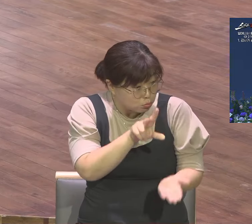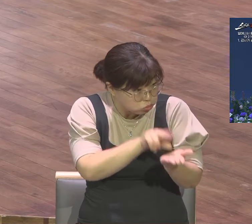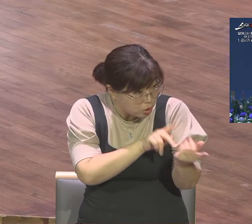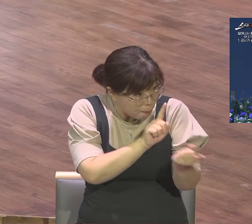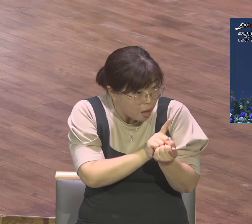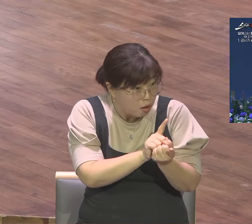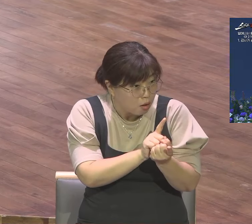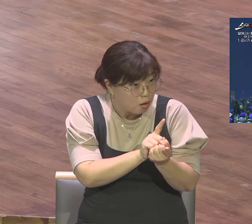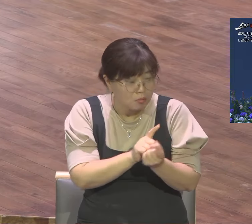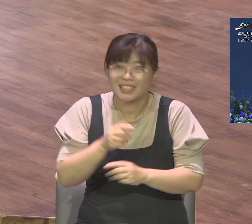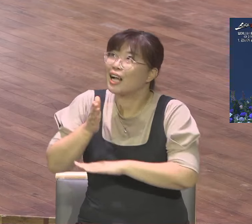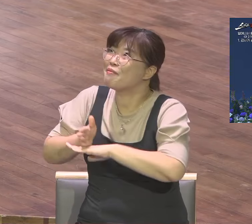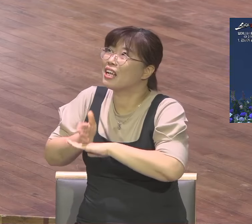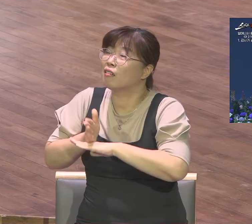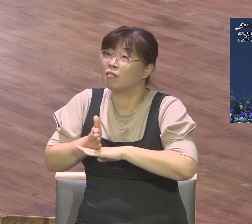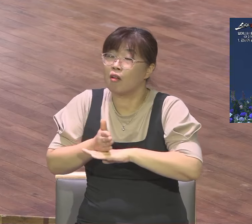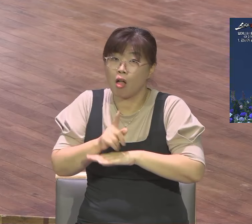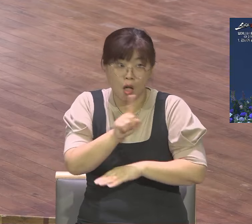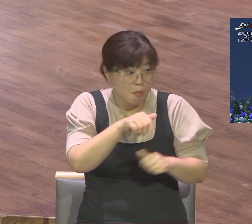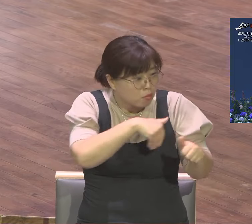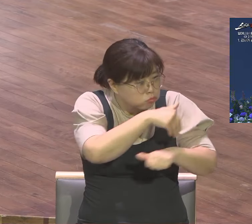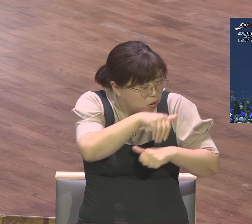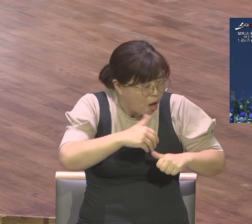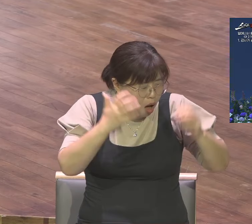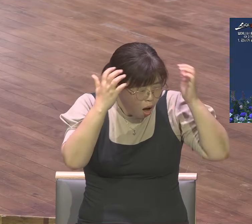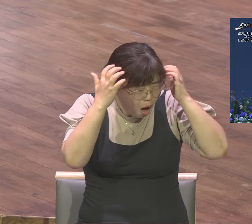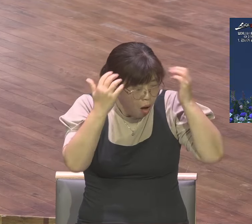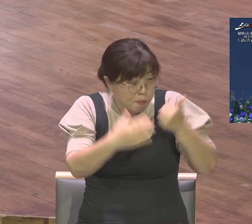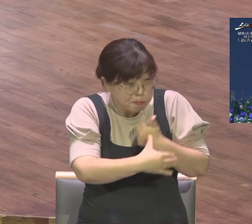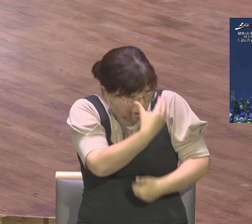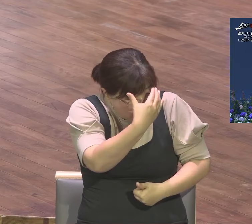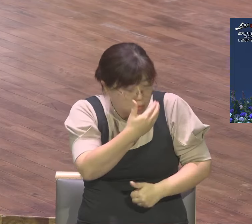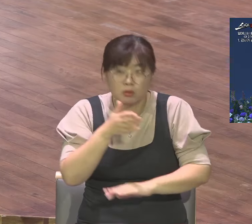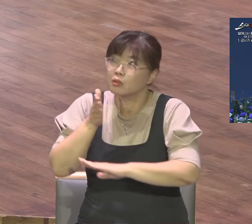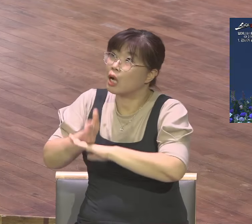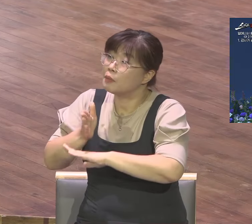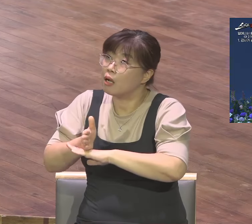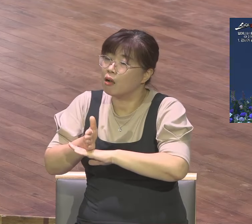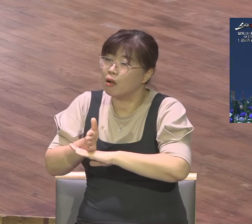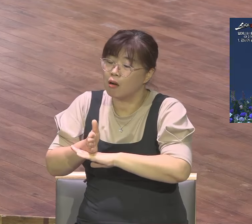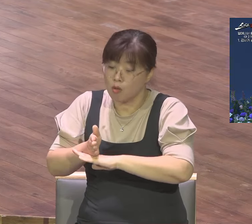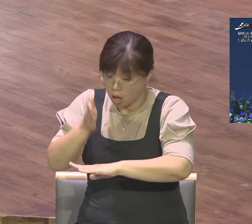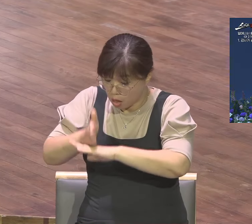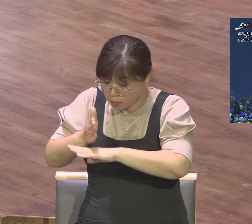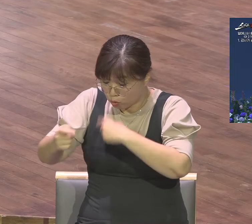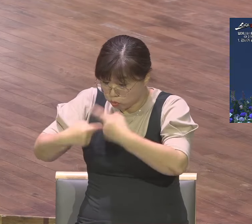발붙일 자리가 없어요. 감사하면 발붙일 자리가 없다니까요.